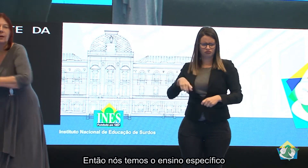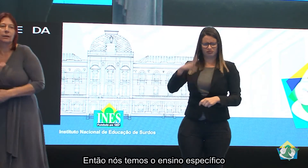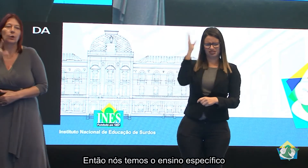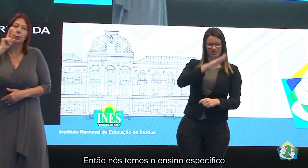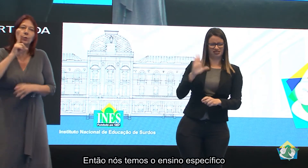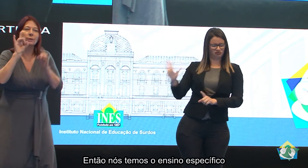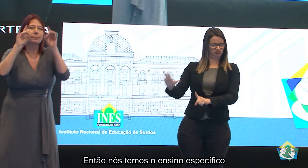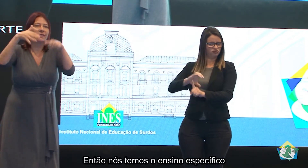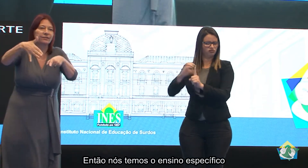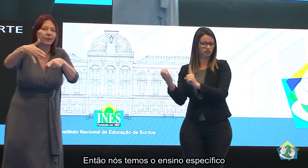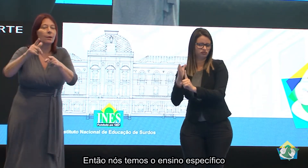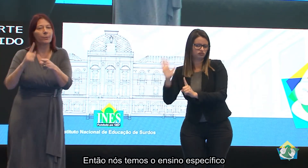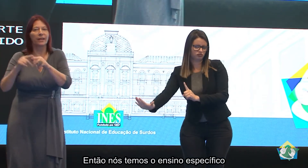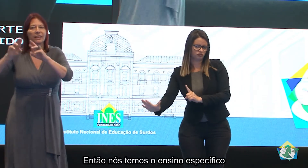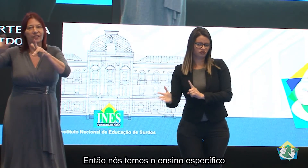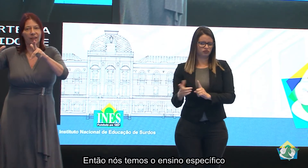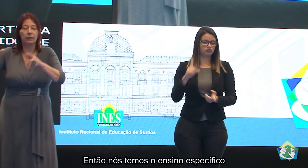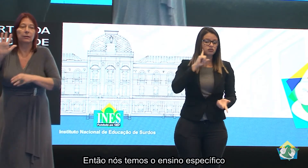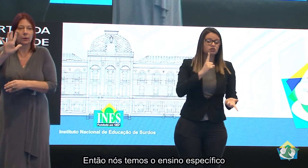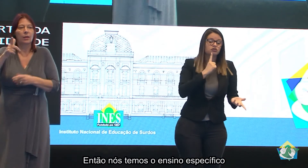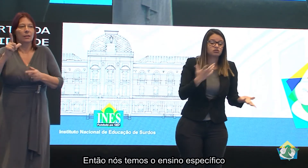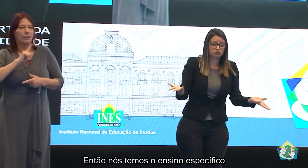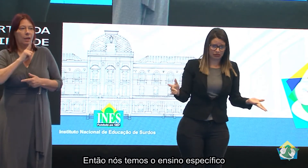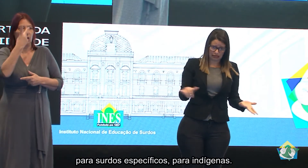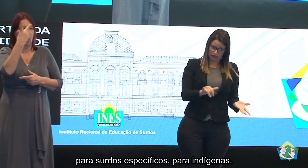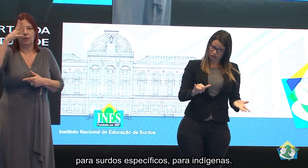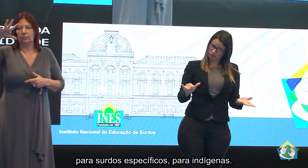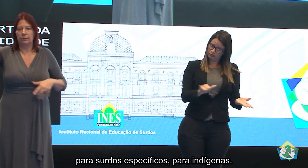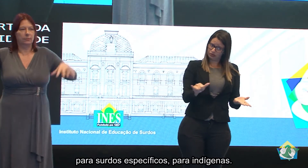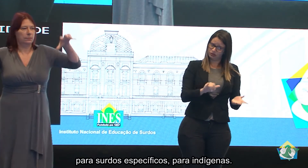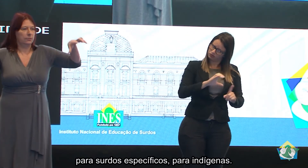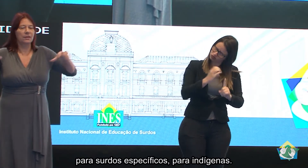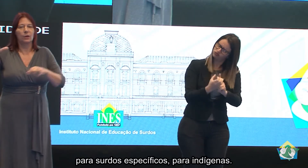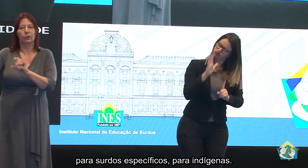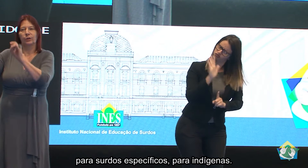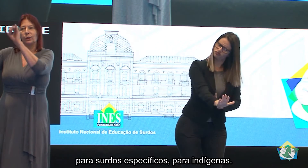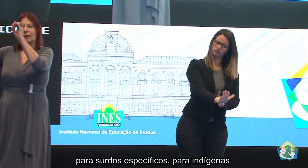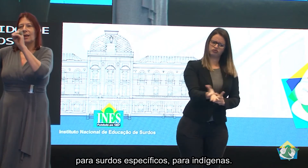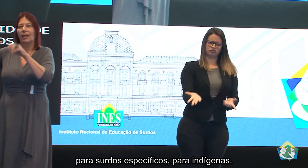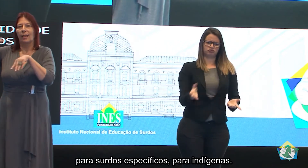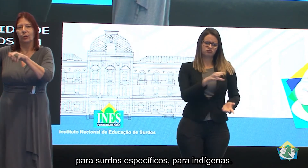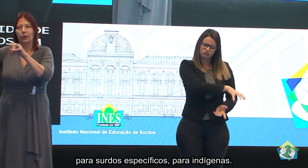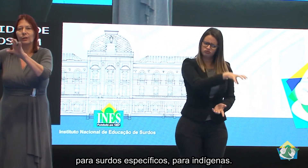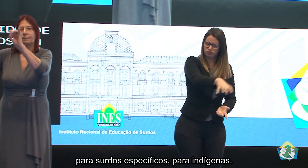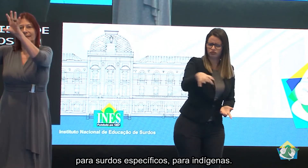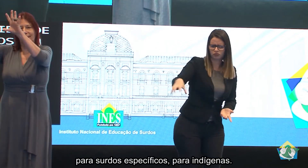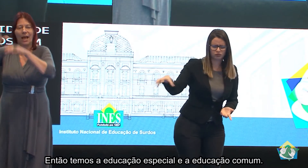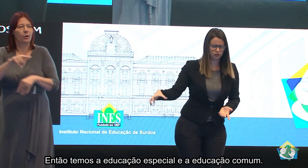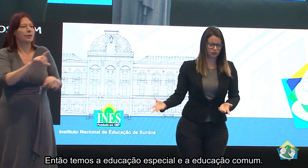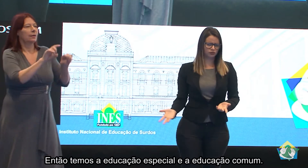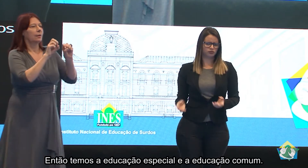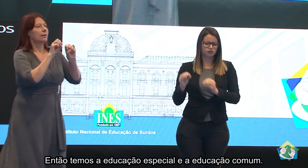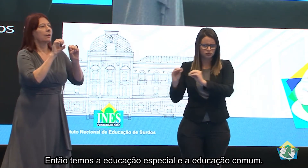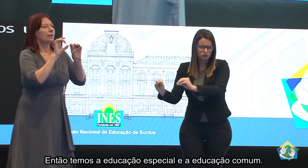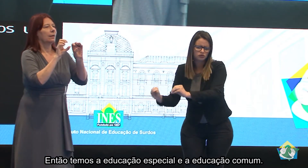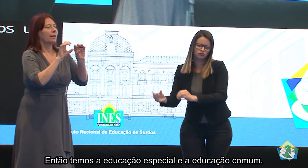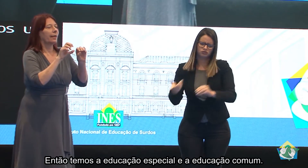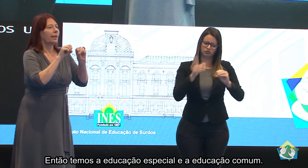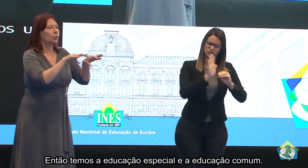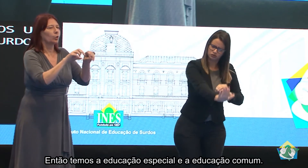Então, nós temos o ensino específico para surdos, específicos para indígenas.